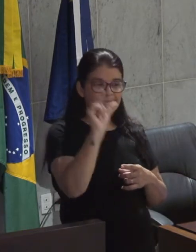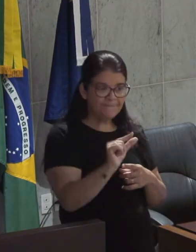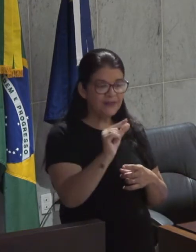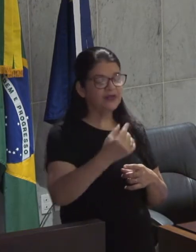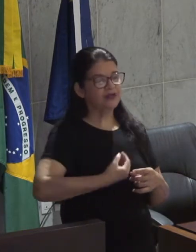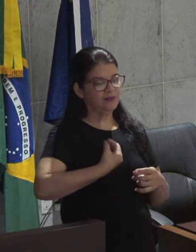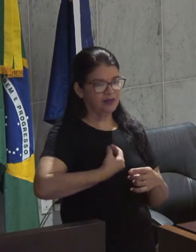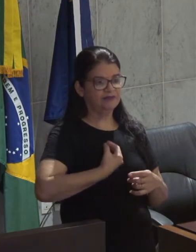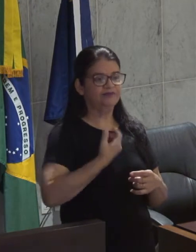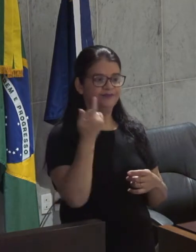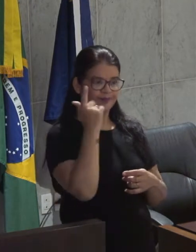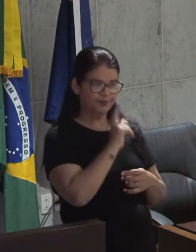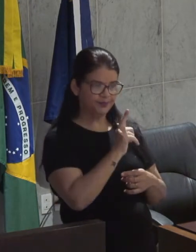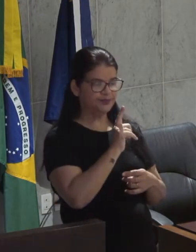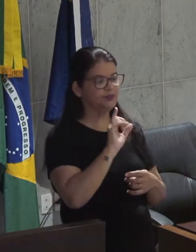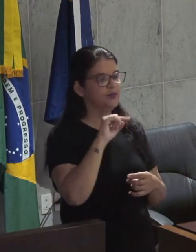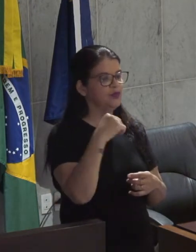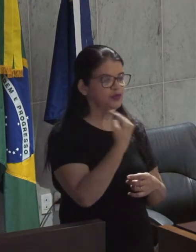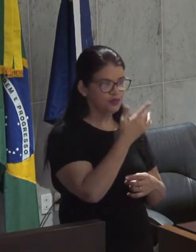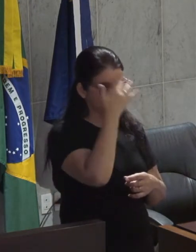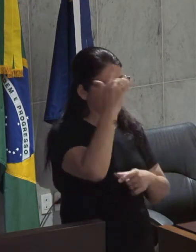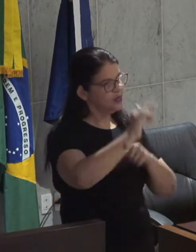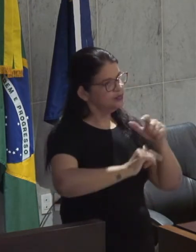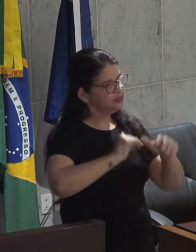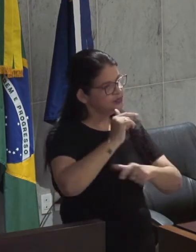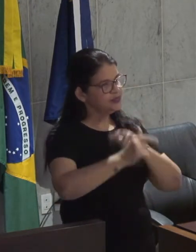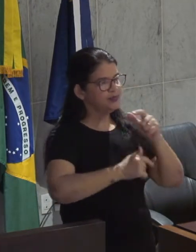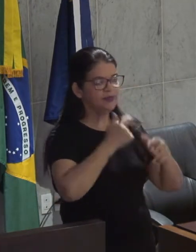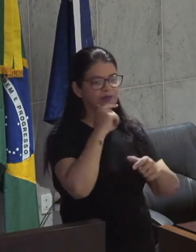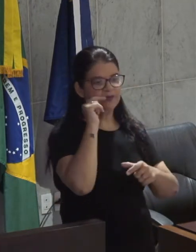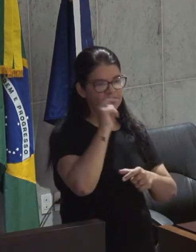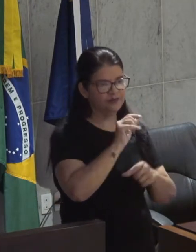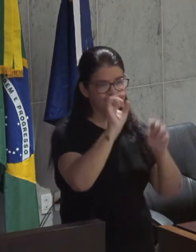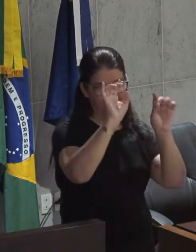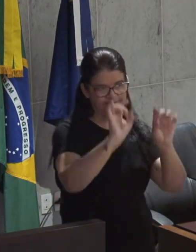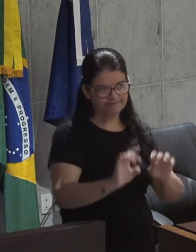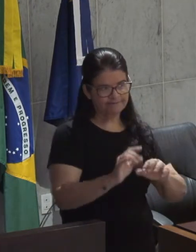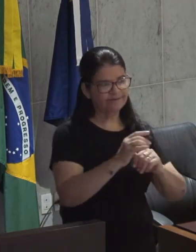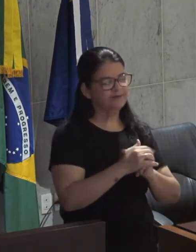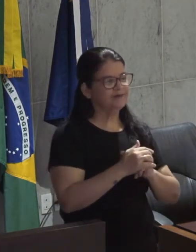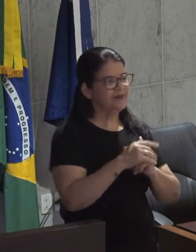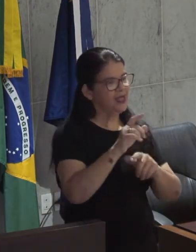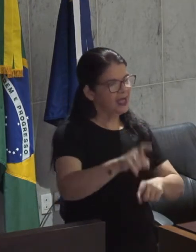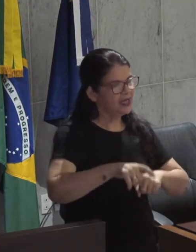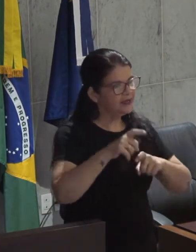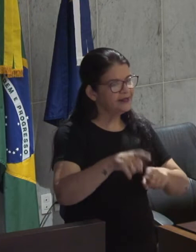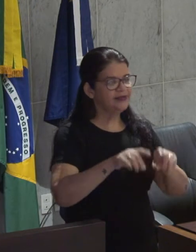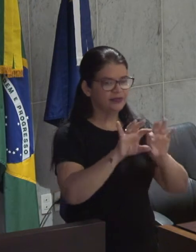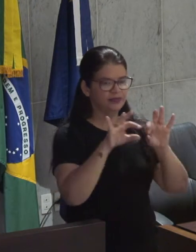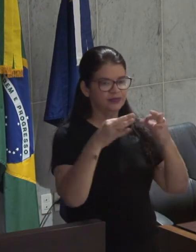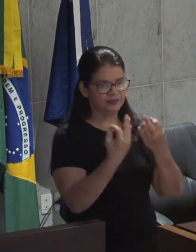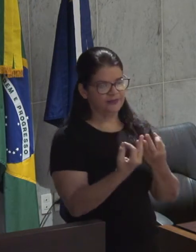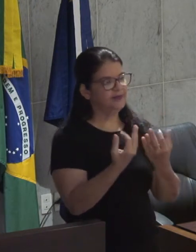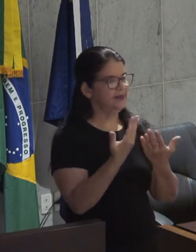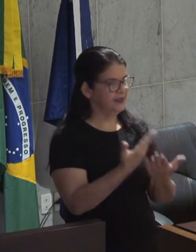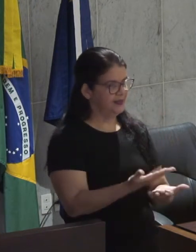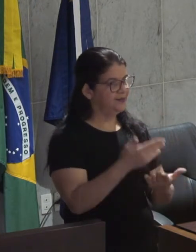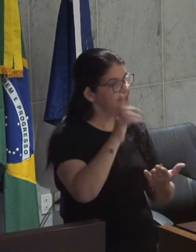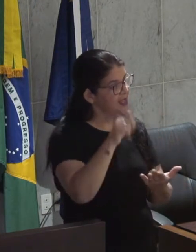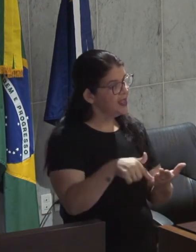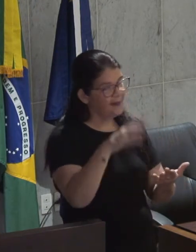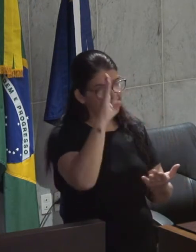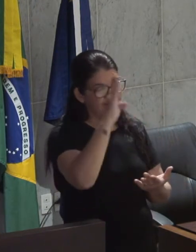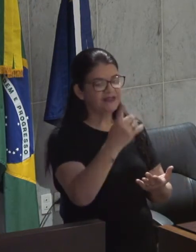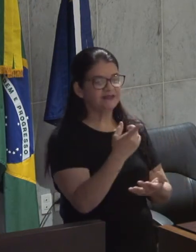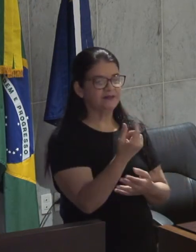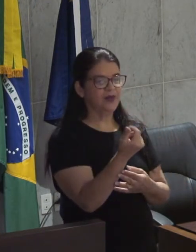sobrevivência dos nossos trabalhadores e trabalhadoras, em especial da agricultura familiar. É a principal